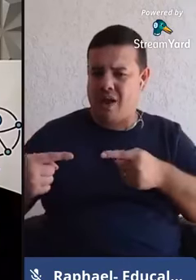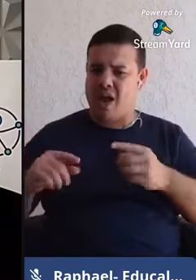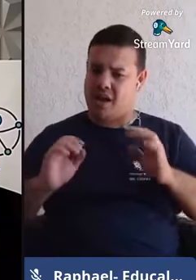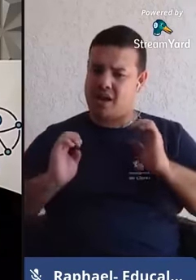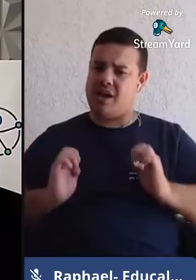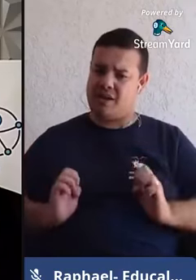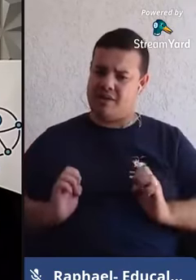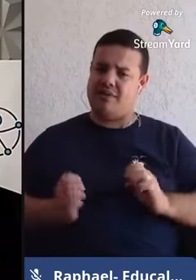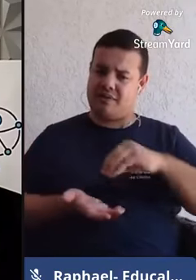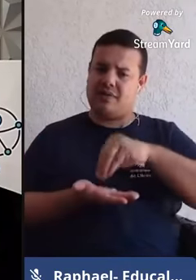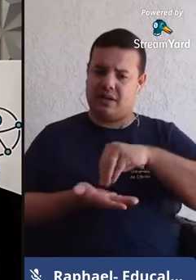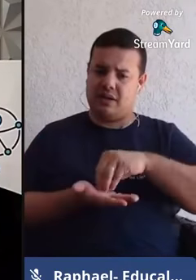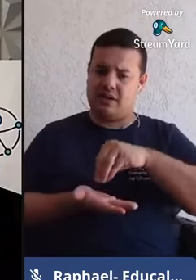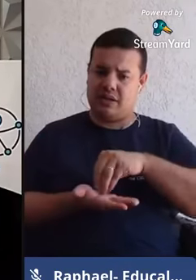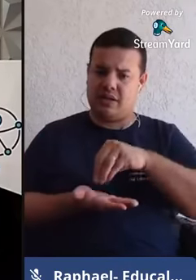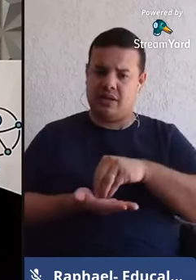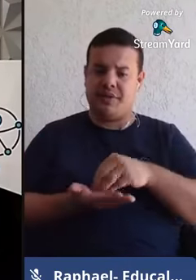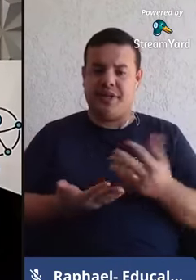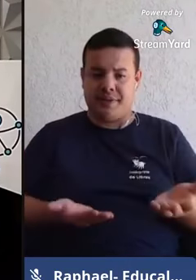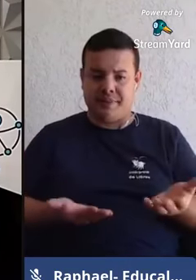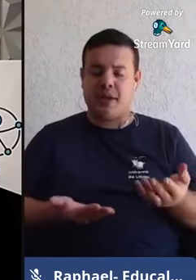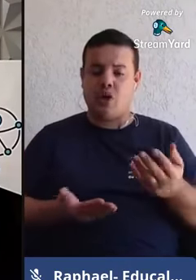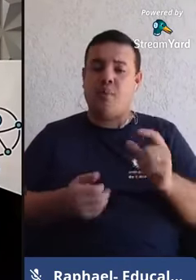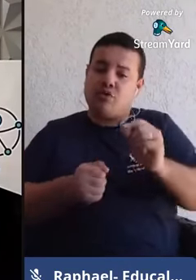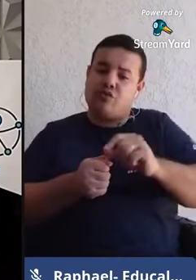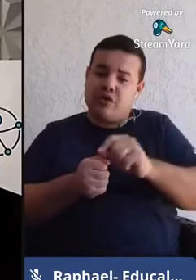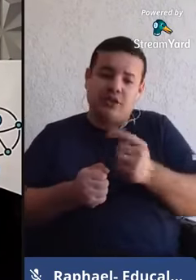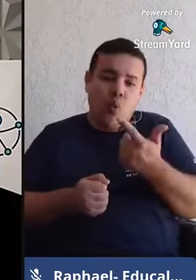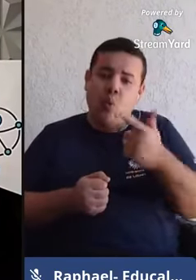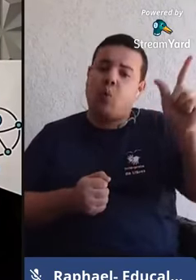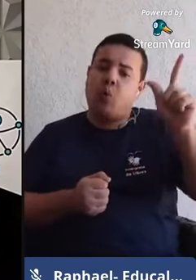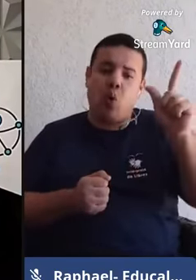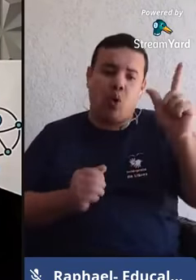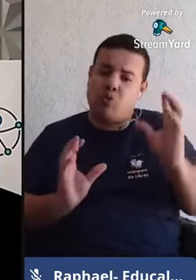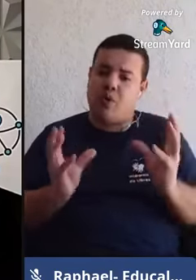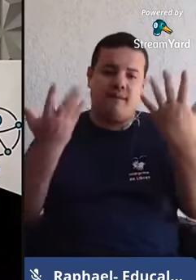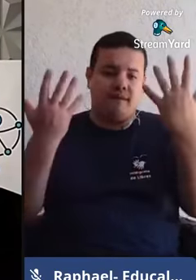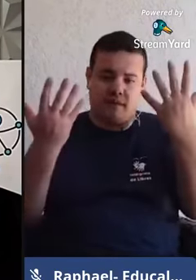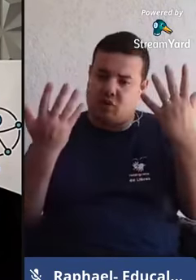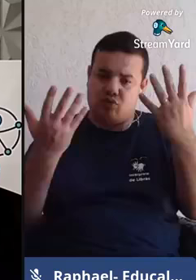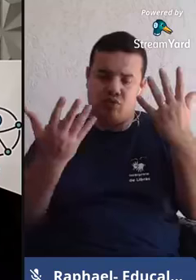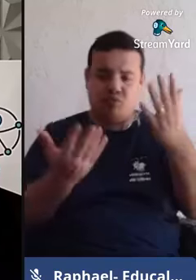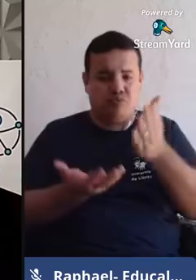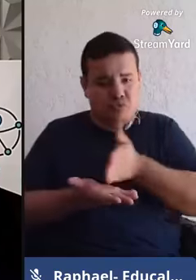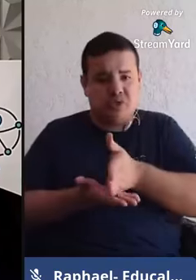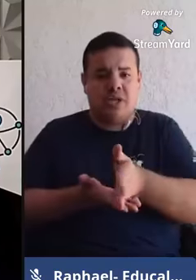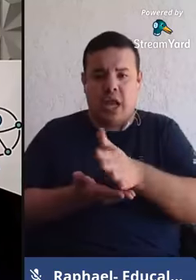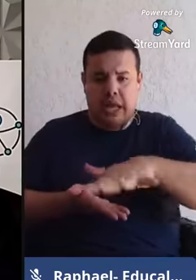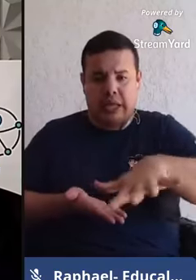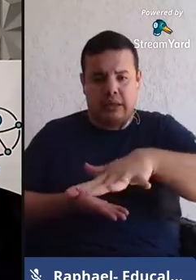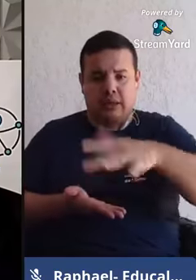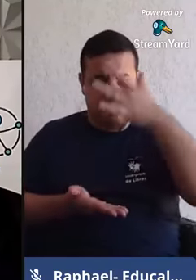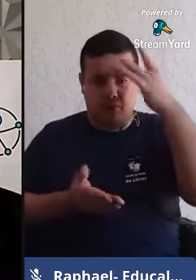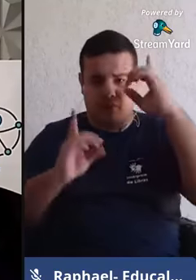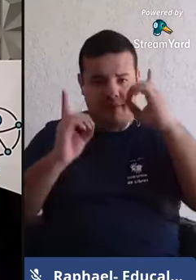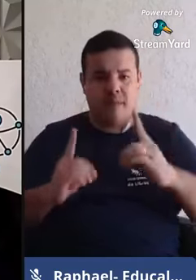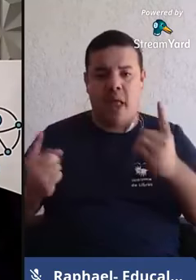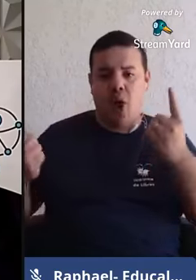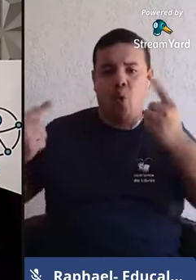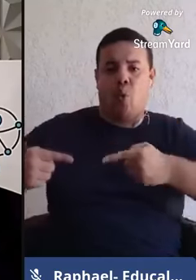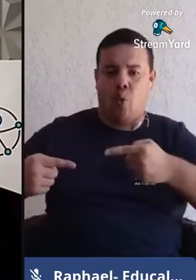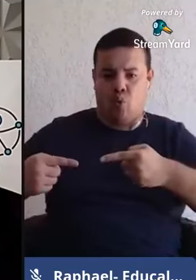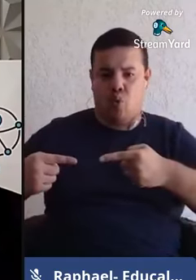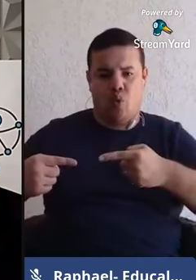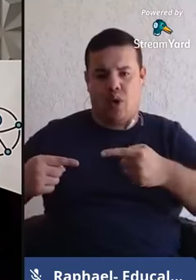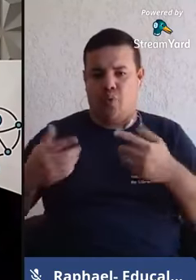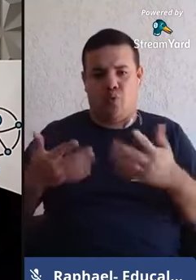né? Então, eu posso até fazer um outro evento nessa linha, nesse segmento, mas não para concorrer com a Reatec. Foi então